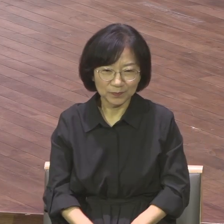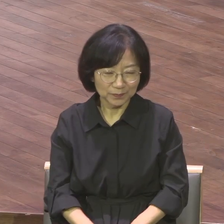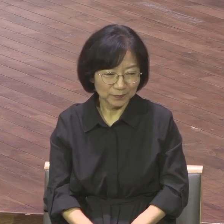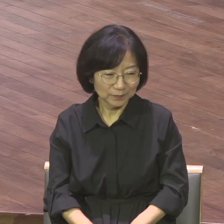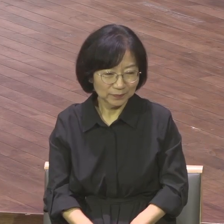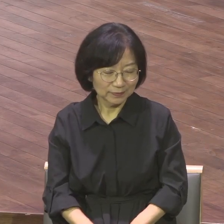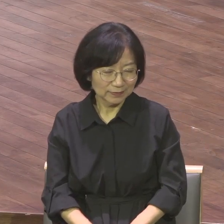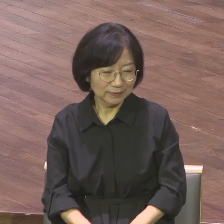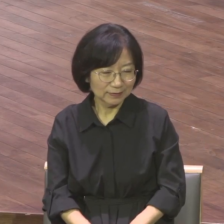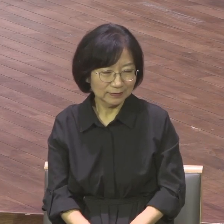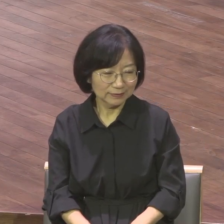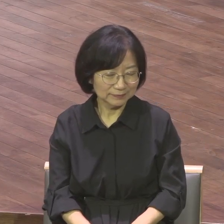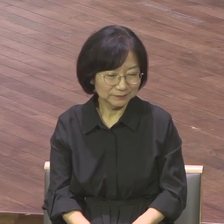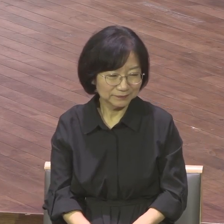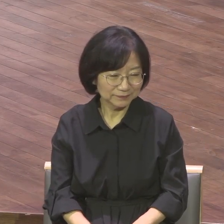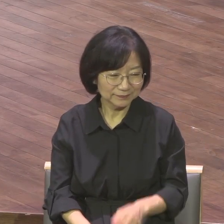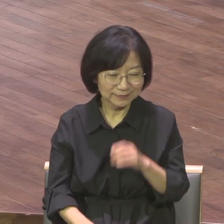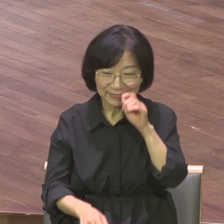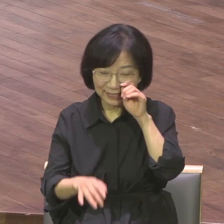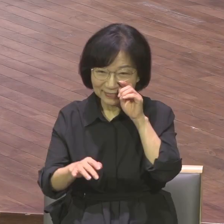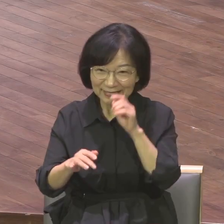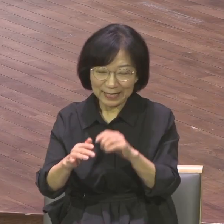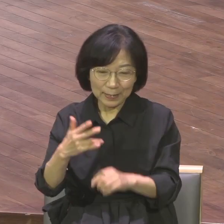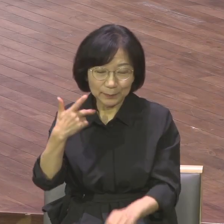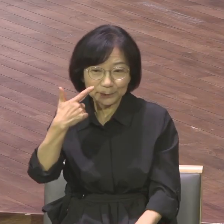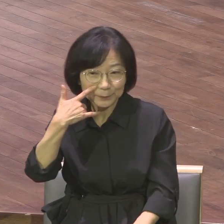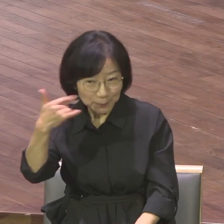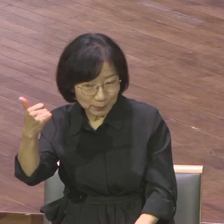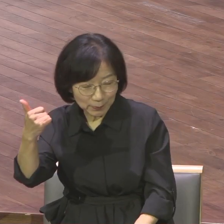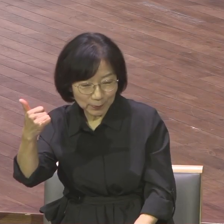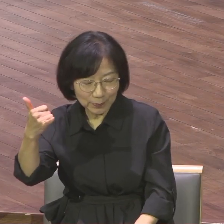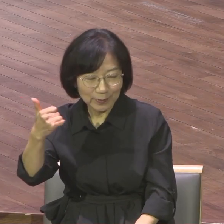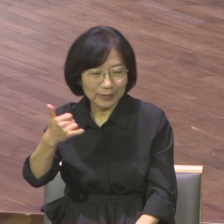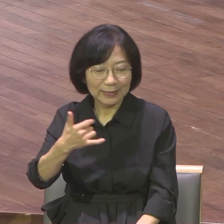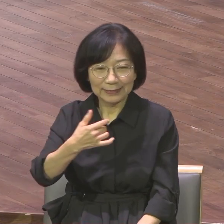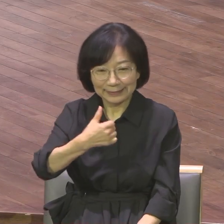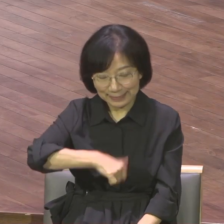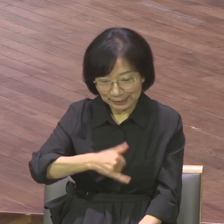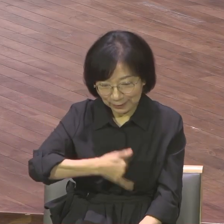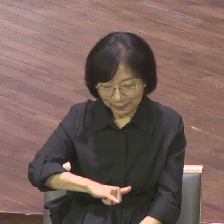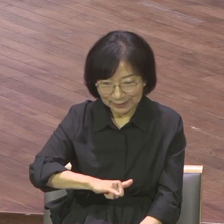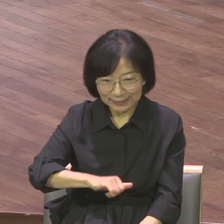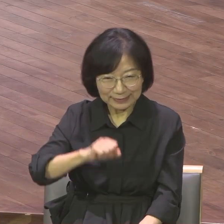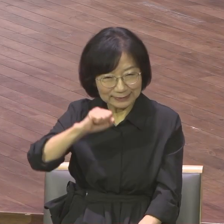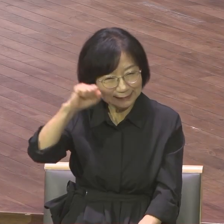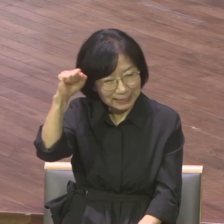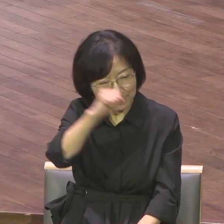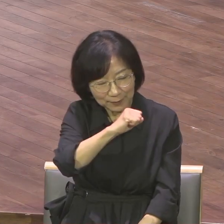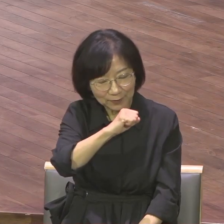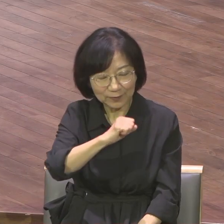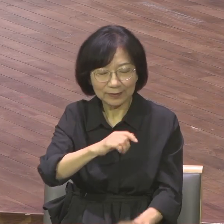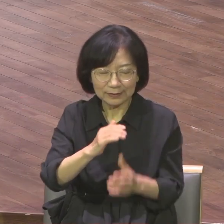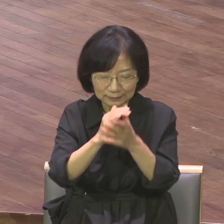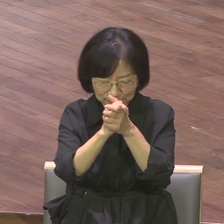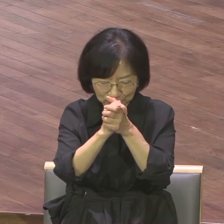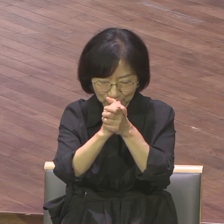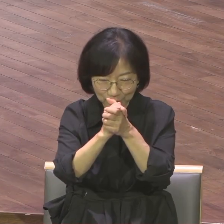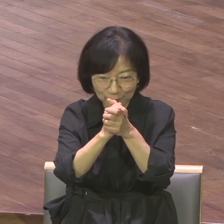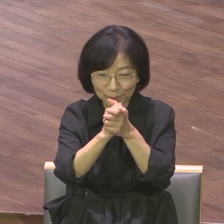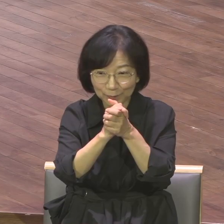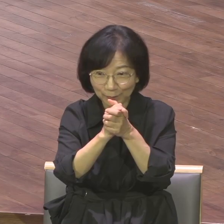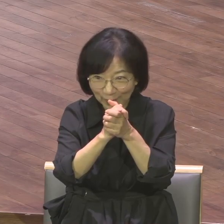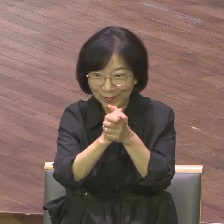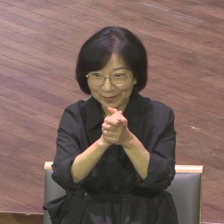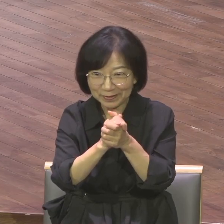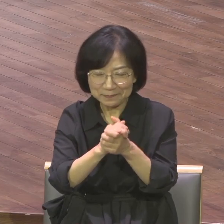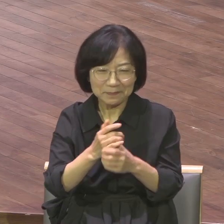쌓았어요. 부모와 자식이 나와서 아침 6시 기도회를 했어요. 참석한 숫자를 보니까